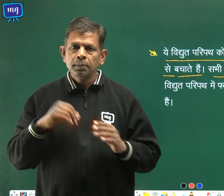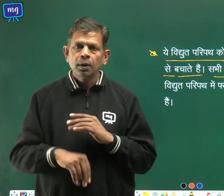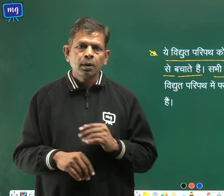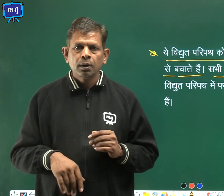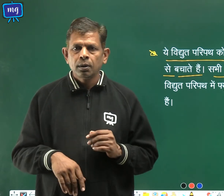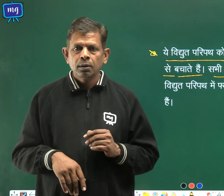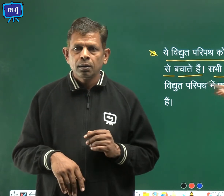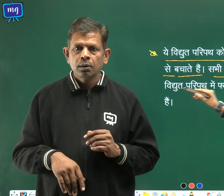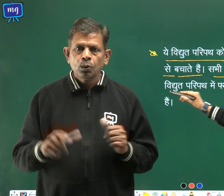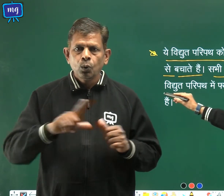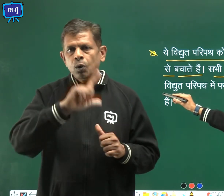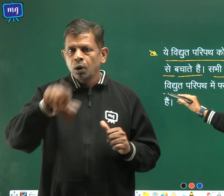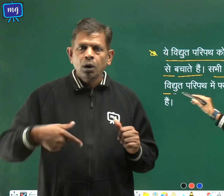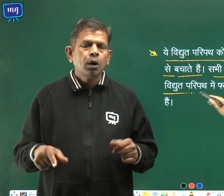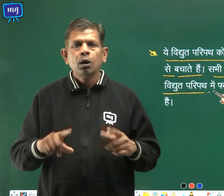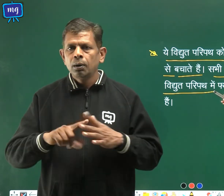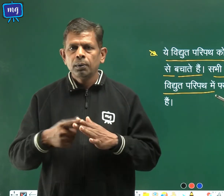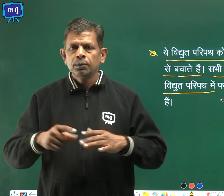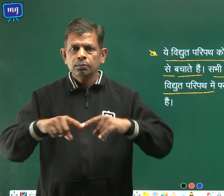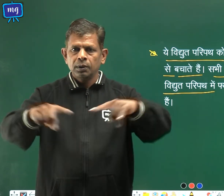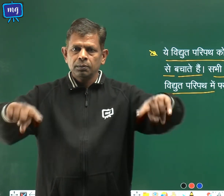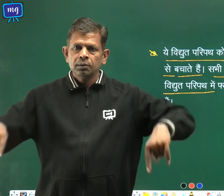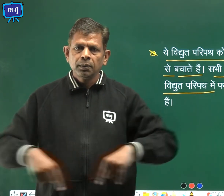प्रत्येक विद्युत परिपथ में